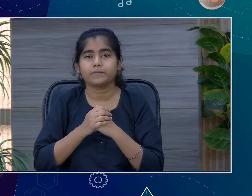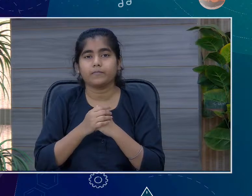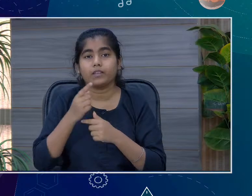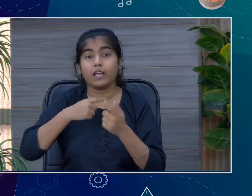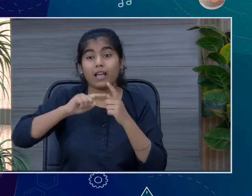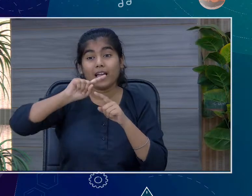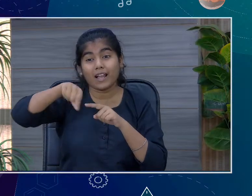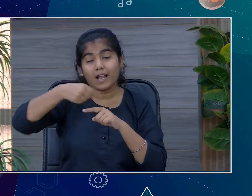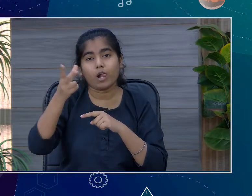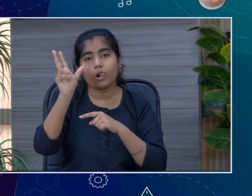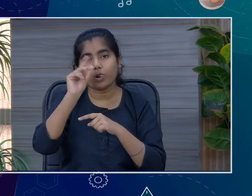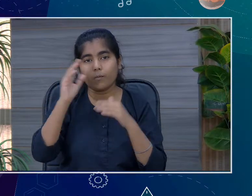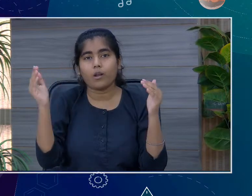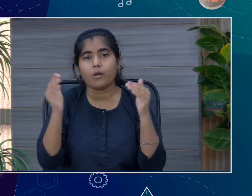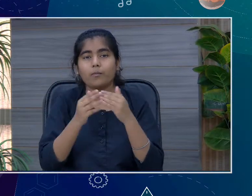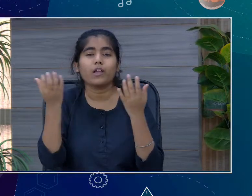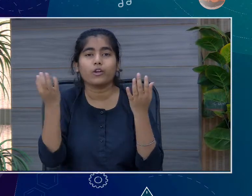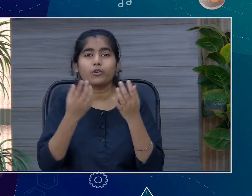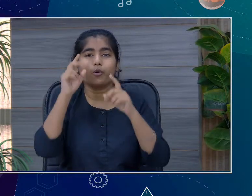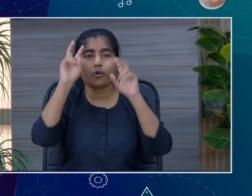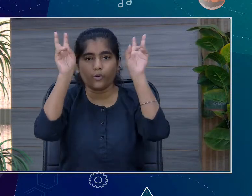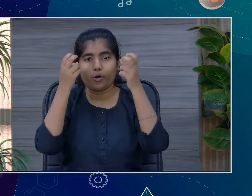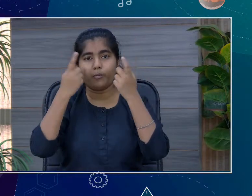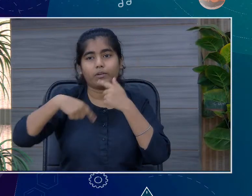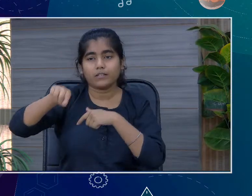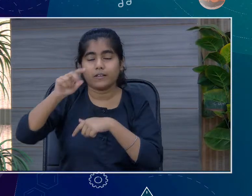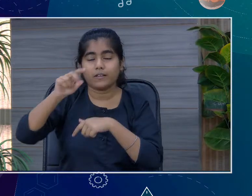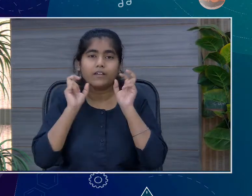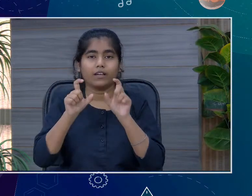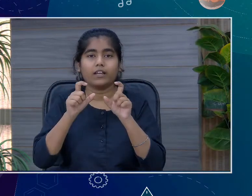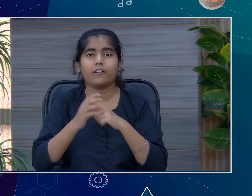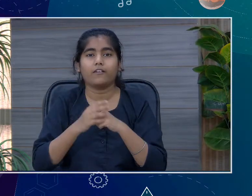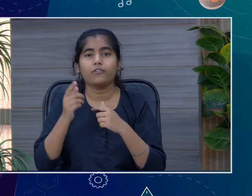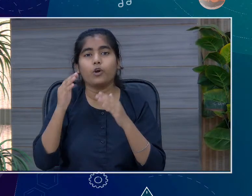होगी आपसे फिर मुलाकात एक नए विषय के साथ। तब तक अपना खास ख्याल रखें,